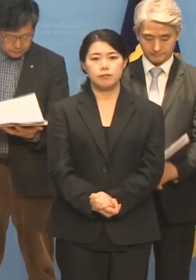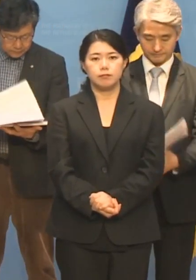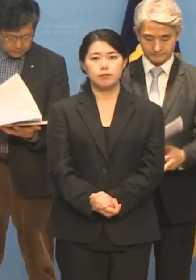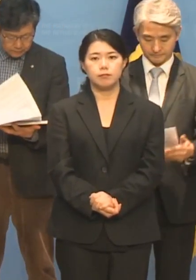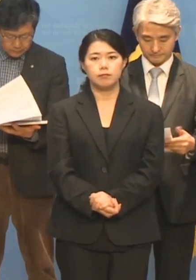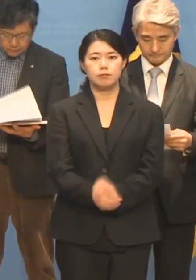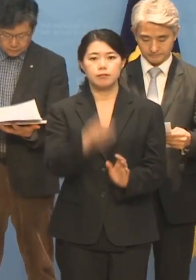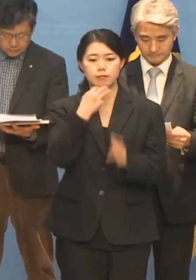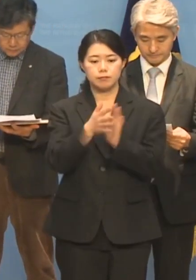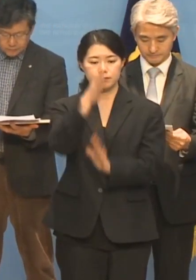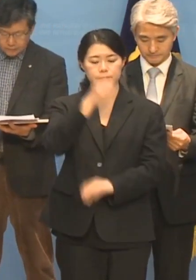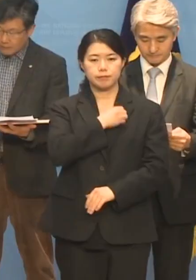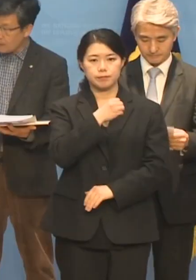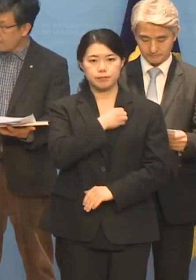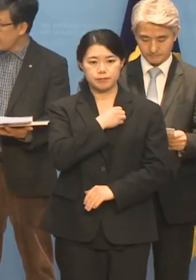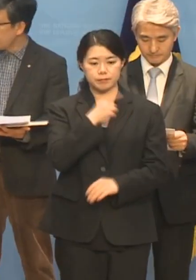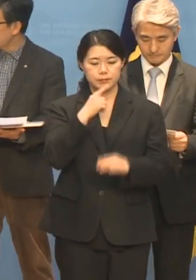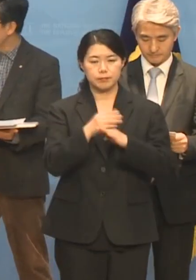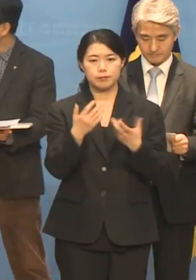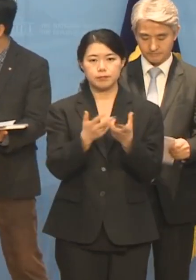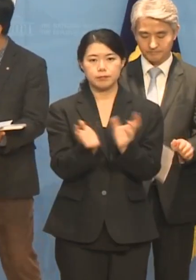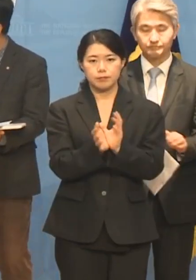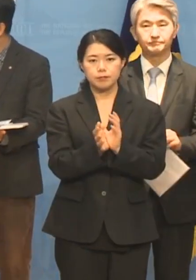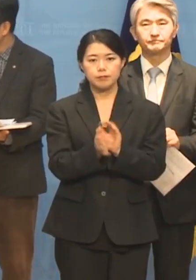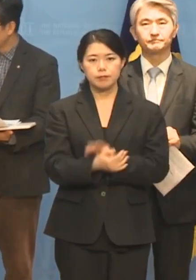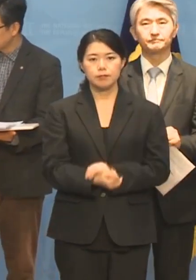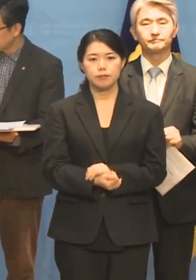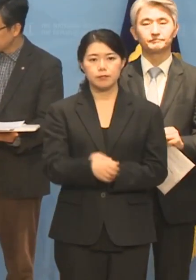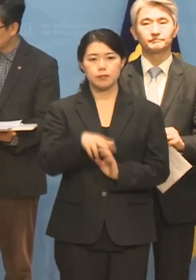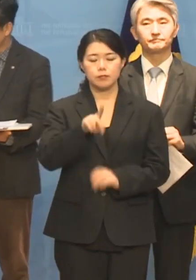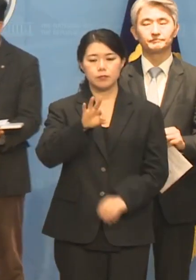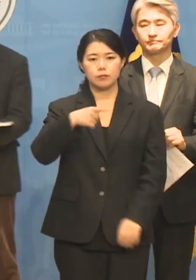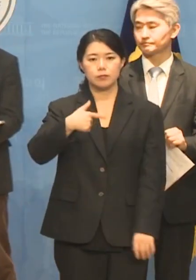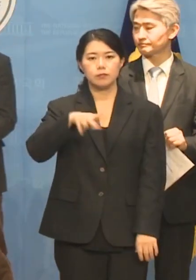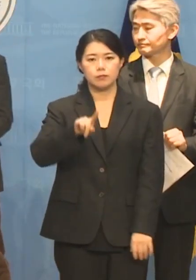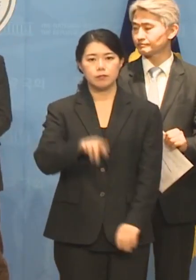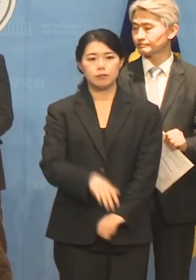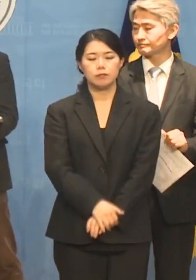네, 서울시의회 더불어민주당 대표의원 성엄재입니다.